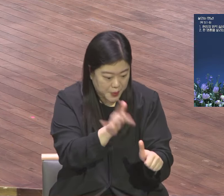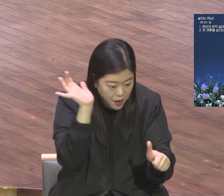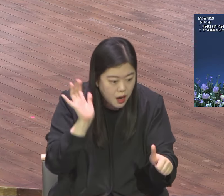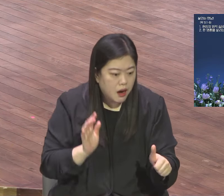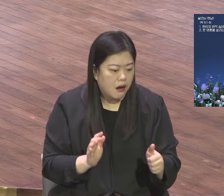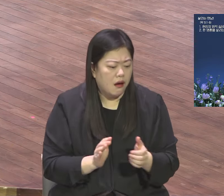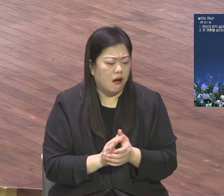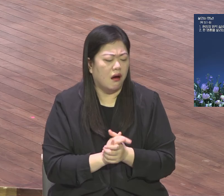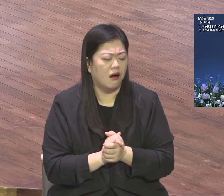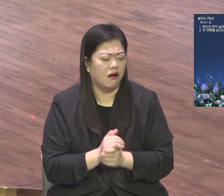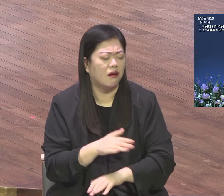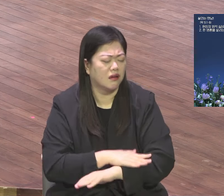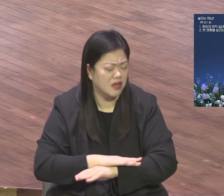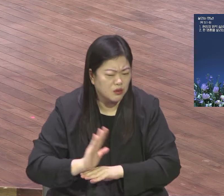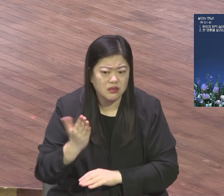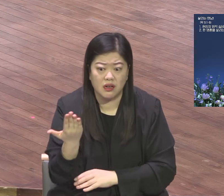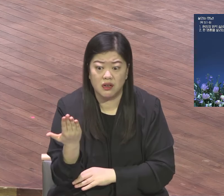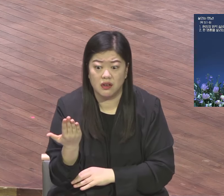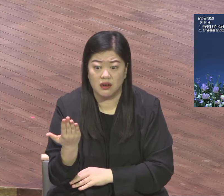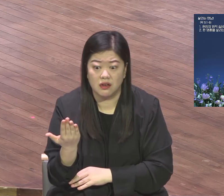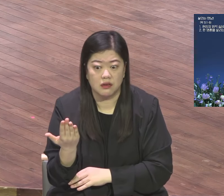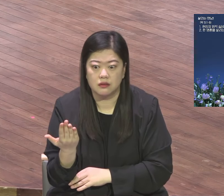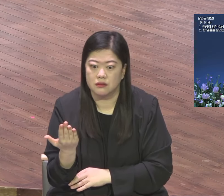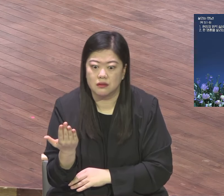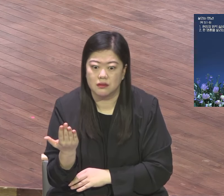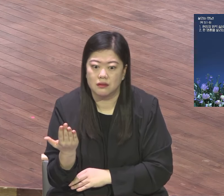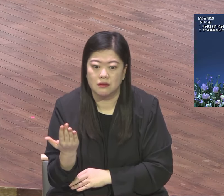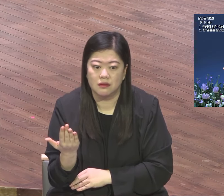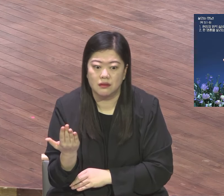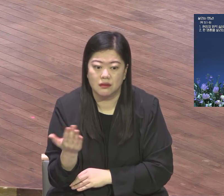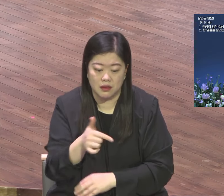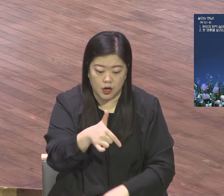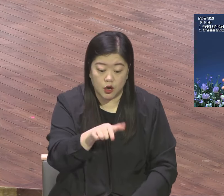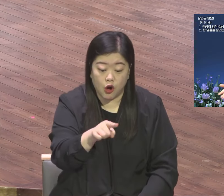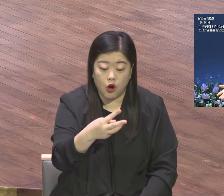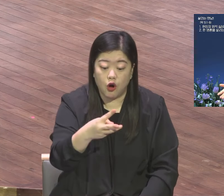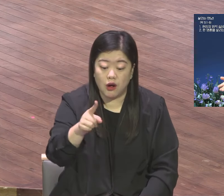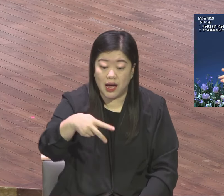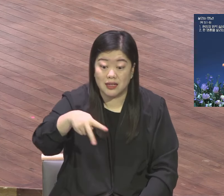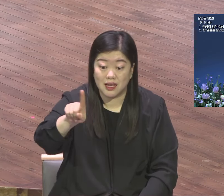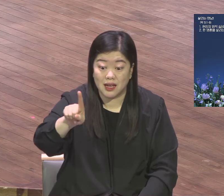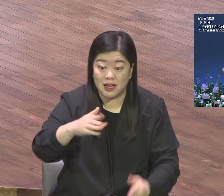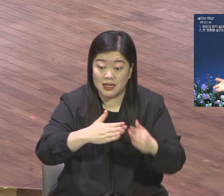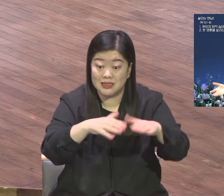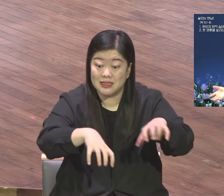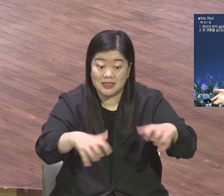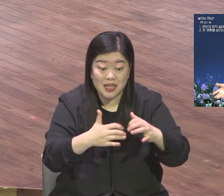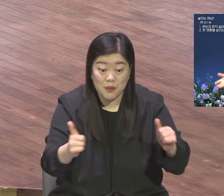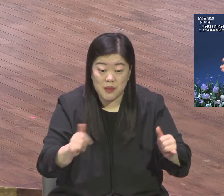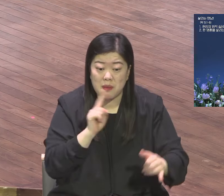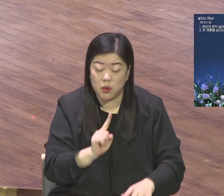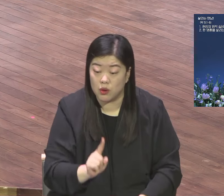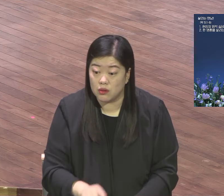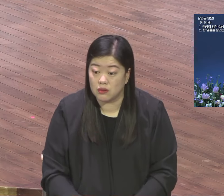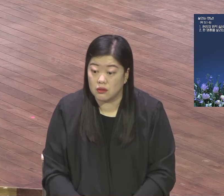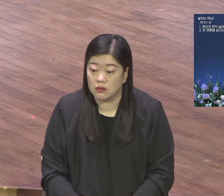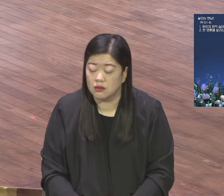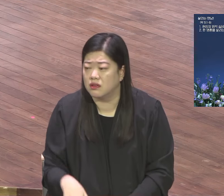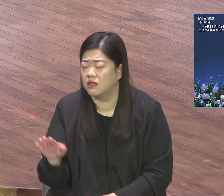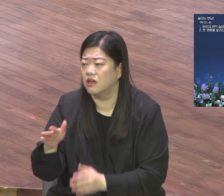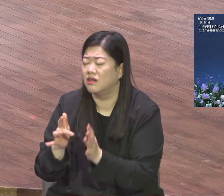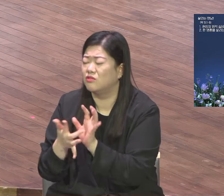반응입니다. 예수님께 대해서 요청한 것이 뭐냐 떠나세요. 제발 좀 이 지역 좀